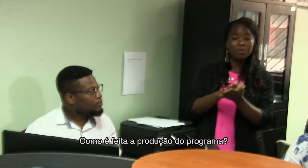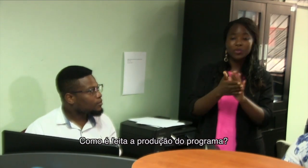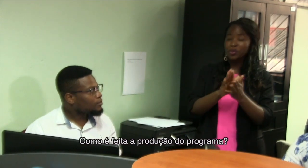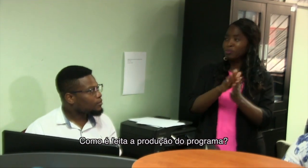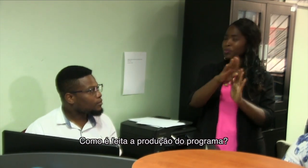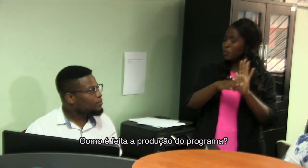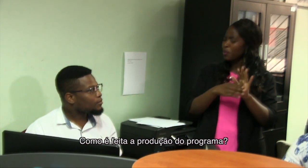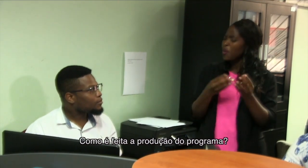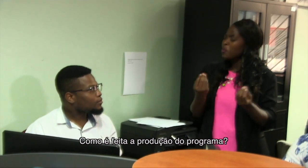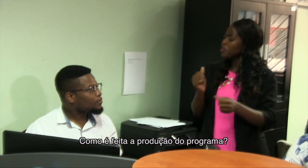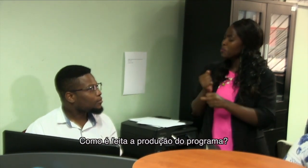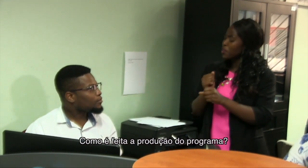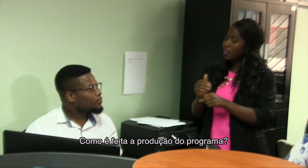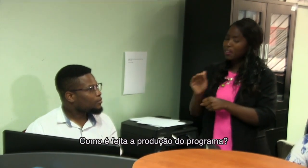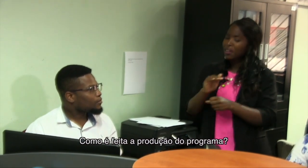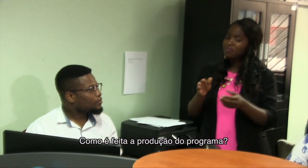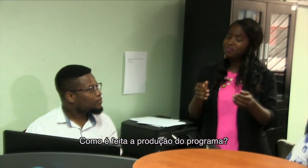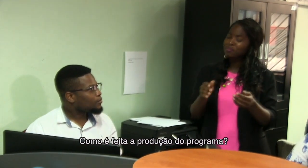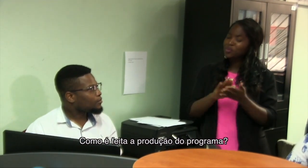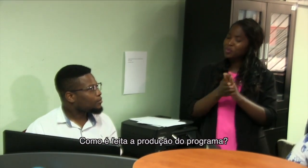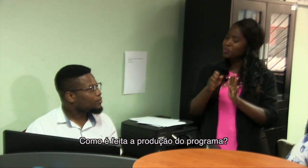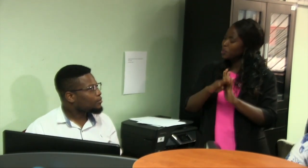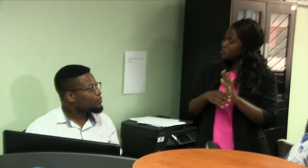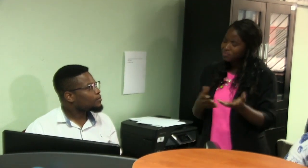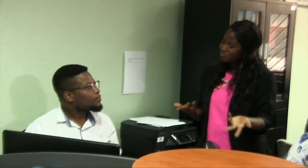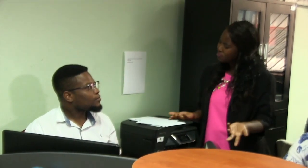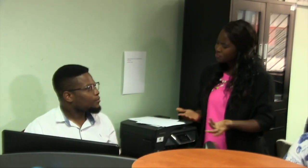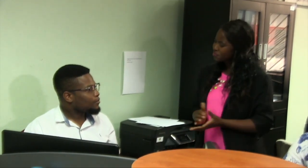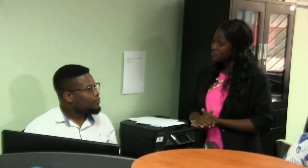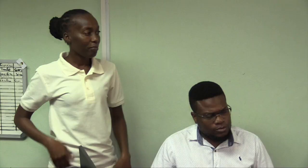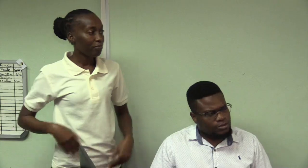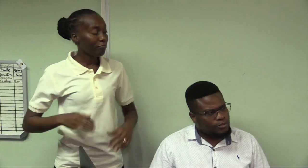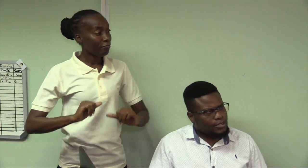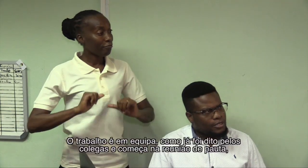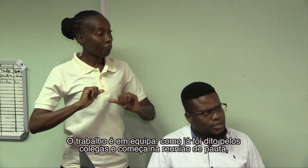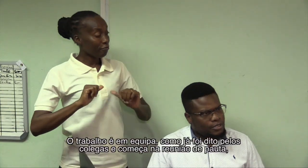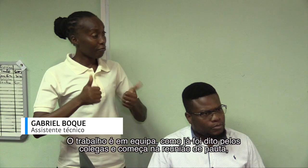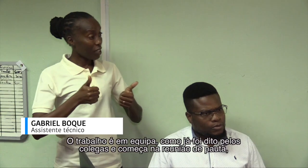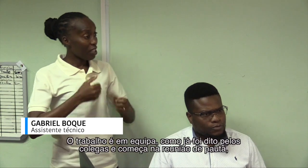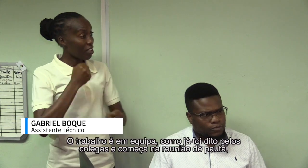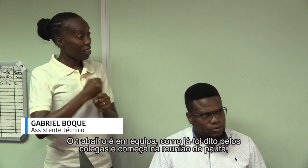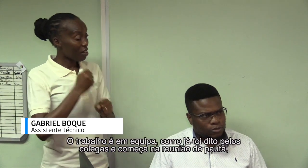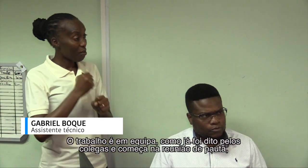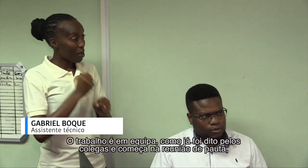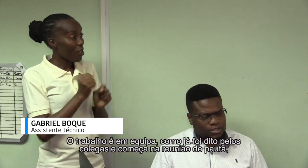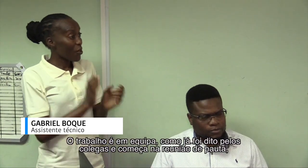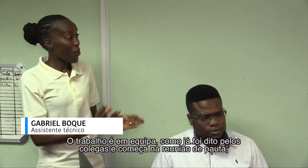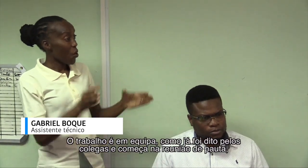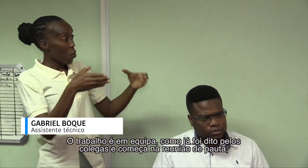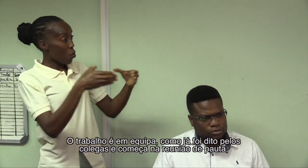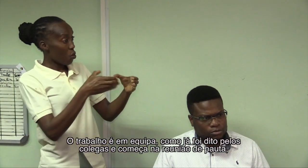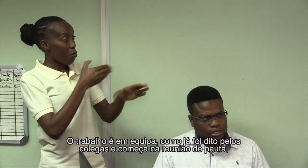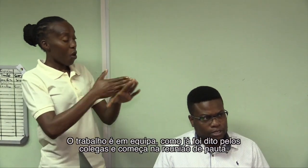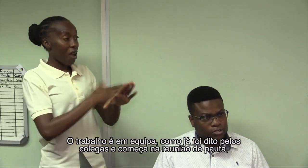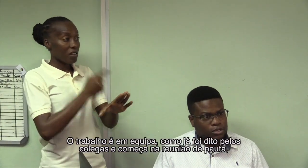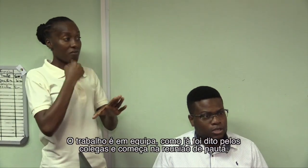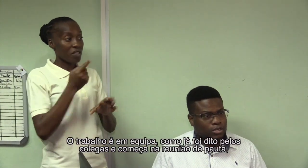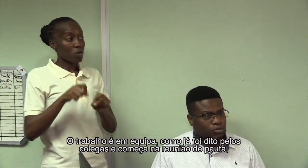Como é feita a produção do programa? Eu trabalho em equipa, conforme já foi dito pelos colegas, e